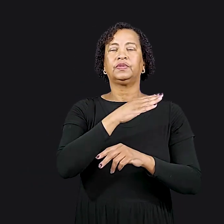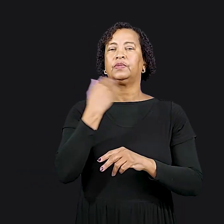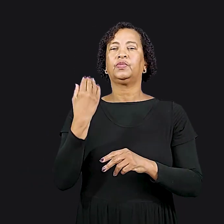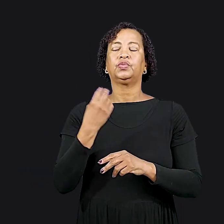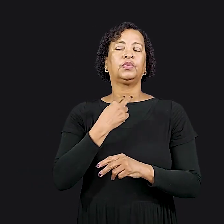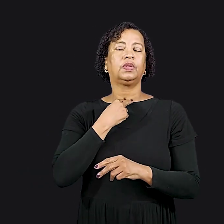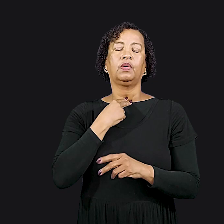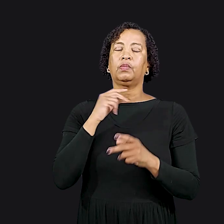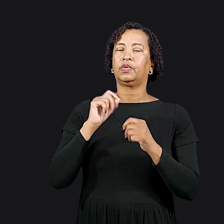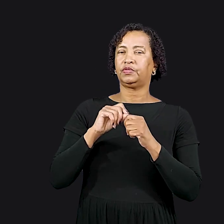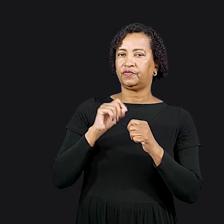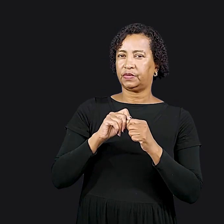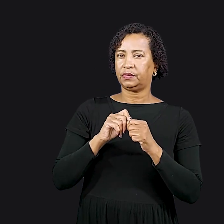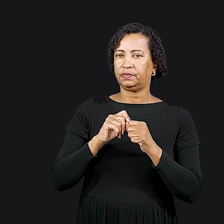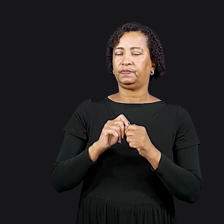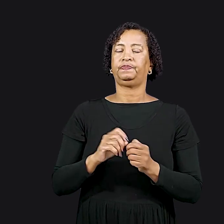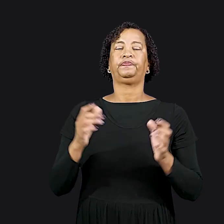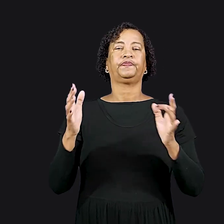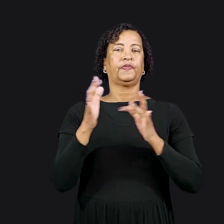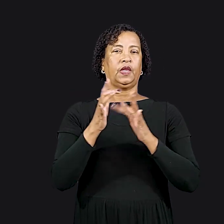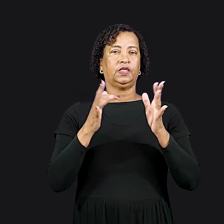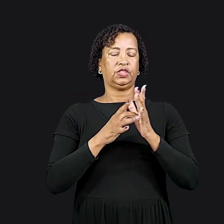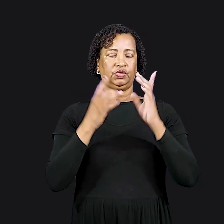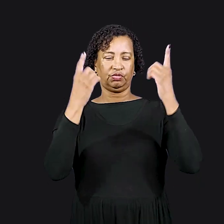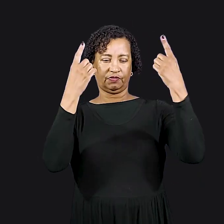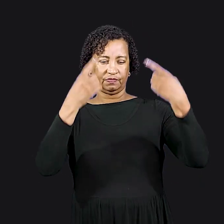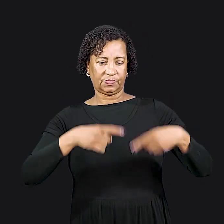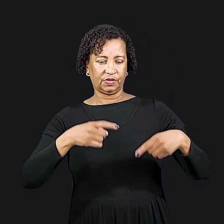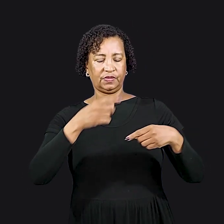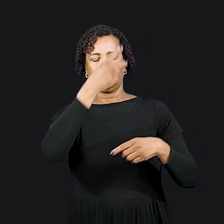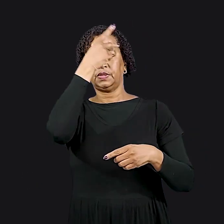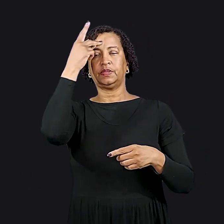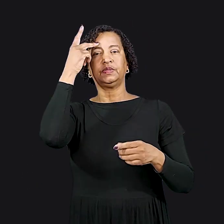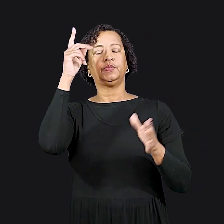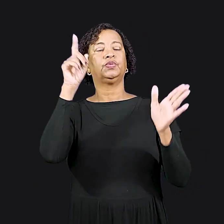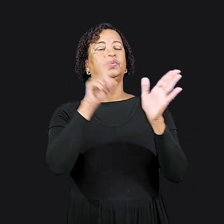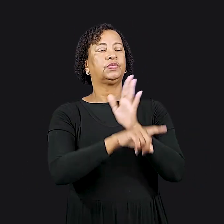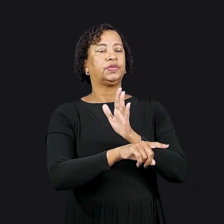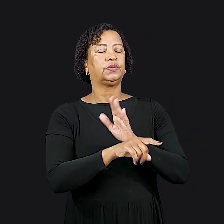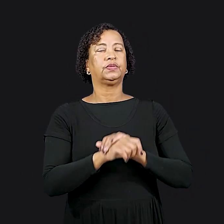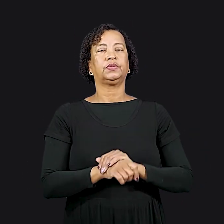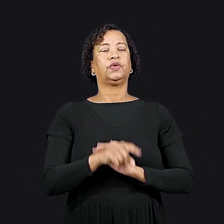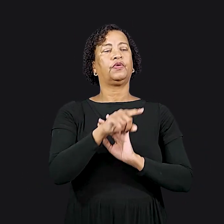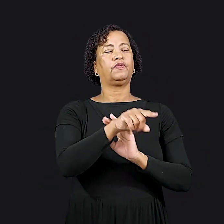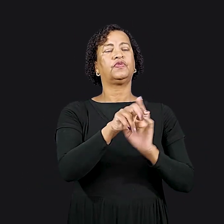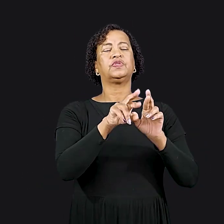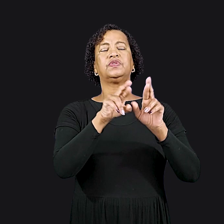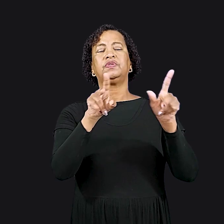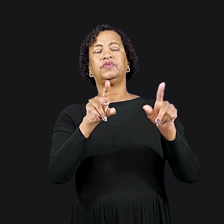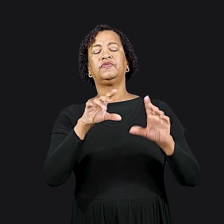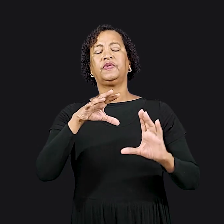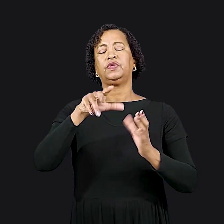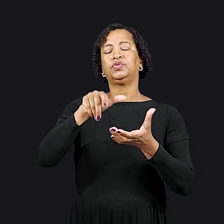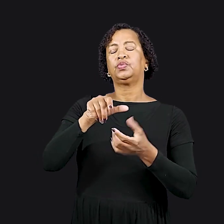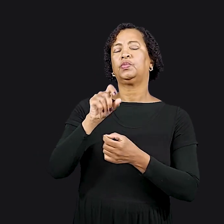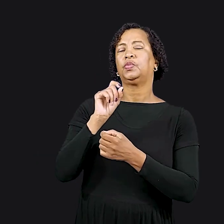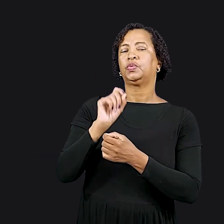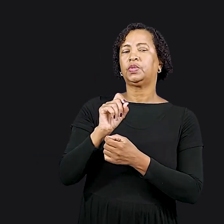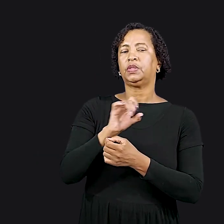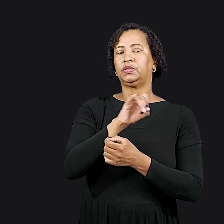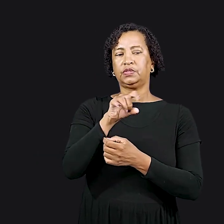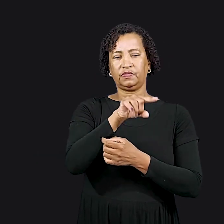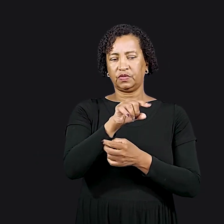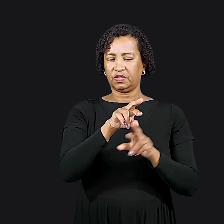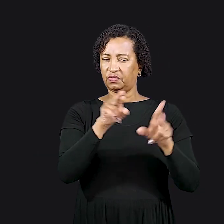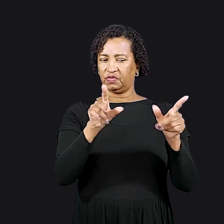hein? Jesus estava desafiando as pessoas com a pergunta: no que você é diferente do resto do mundo, hein? Se